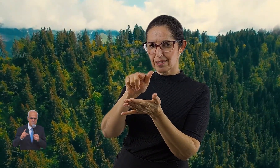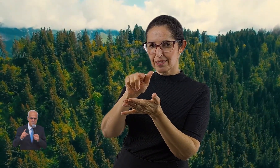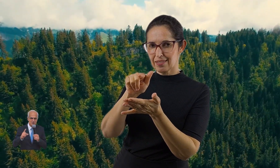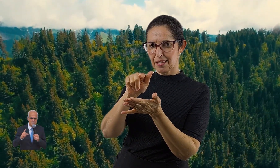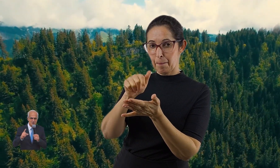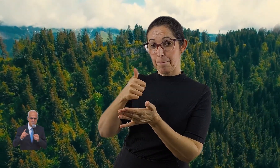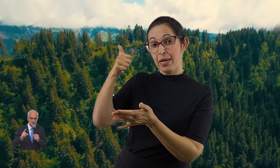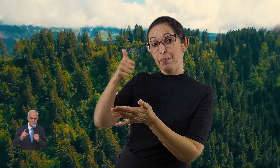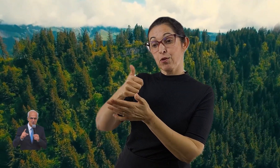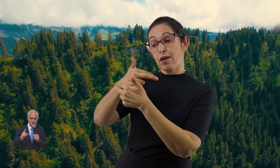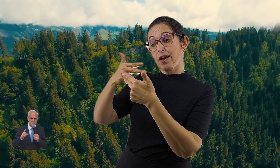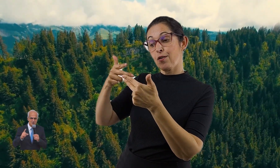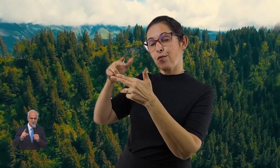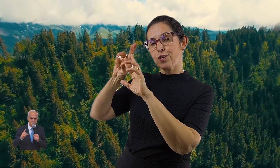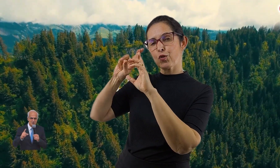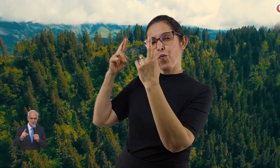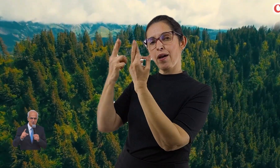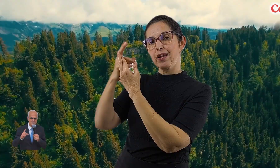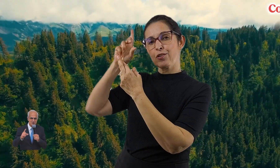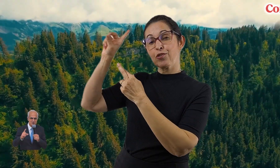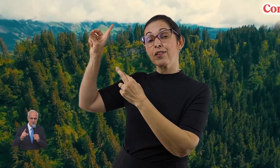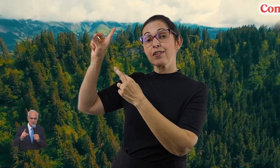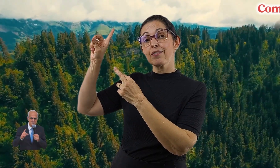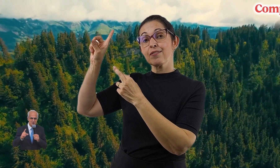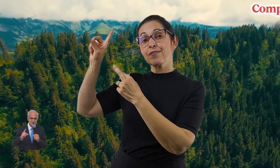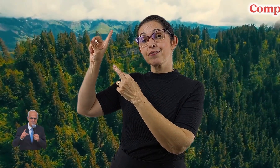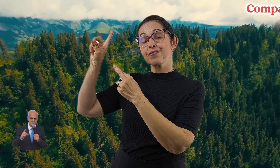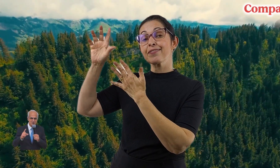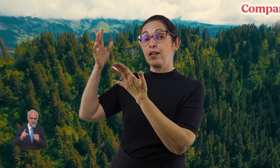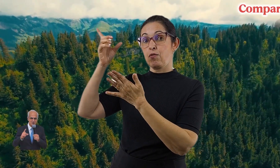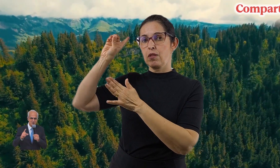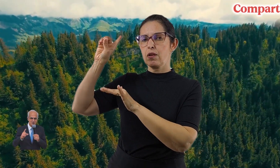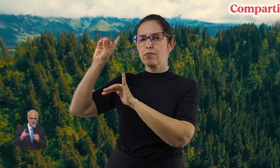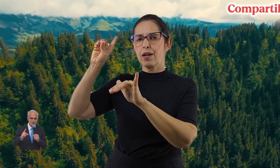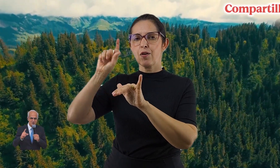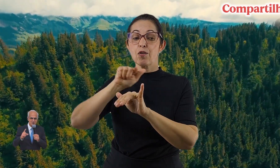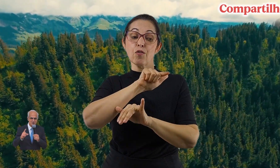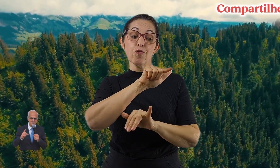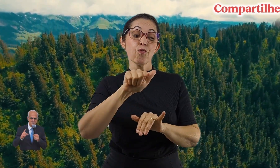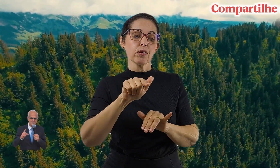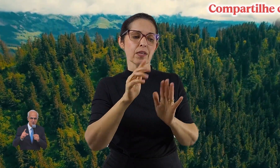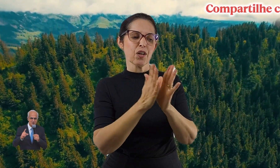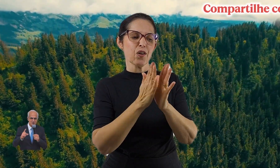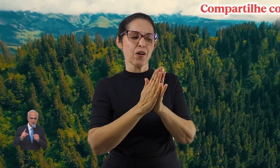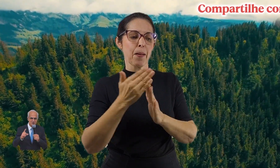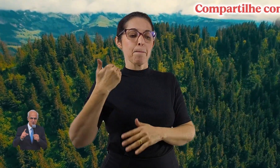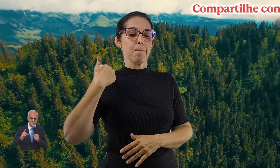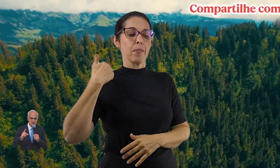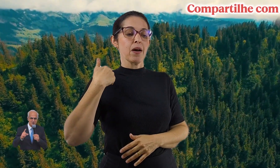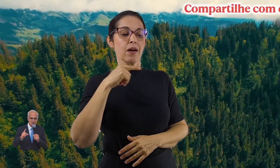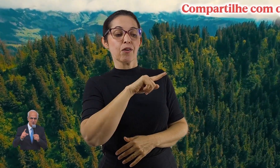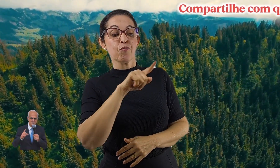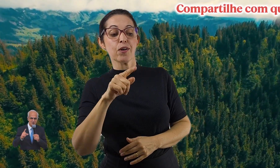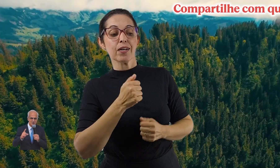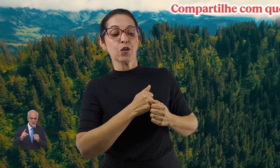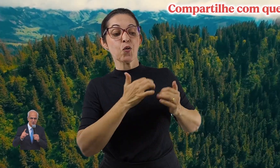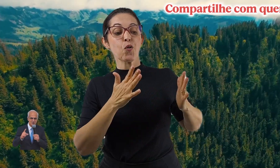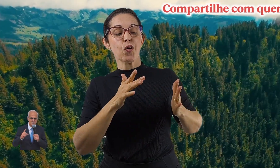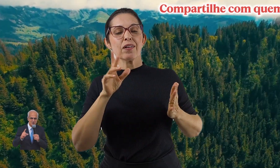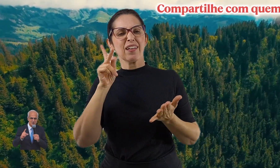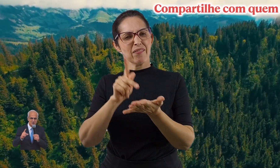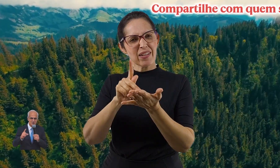e a sua justiça. Buscar-me-eis e me achareis quando me buscares como? De todo o coração. É uma